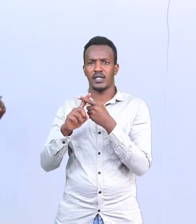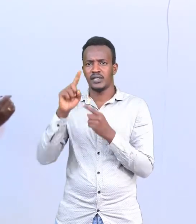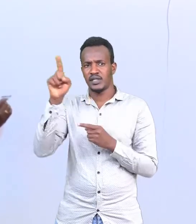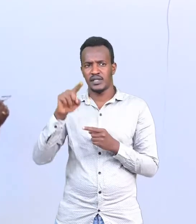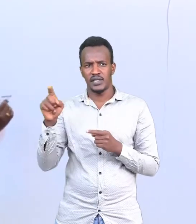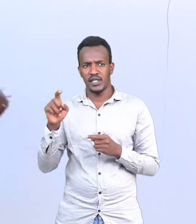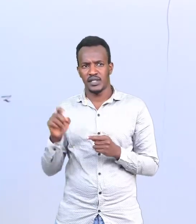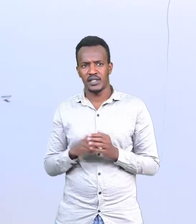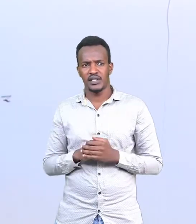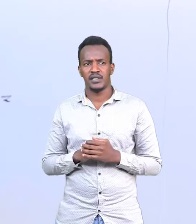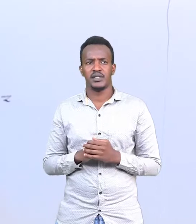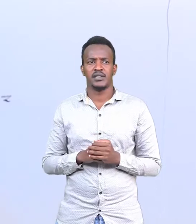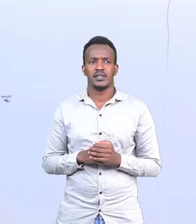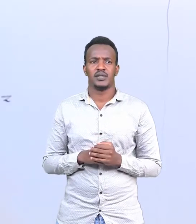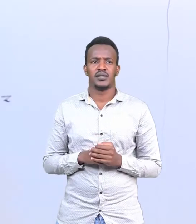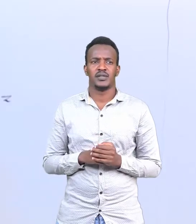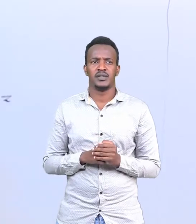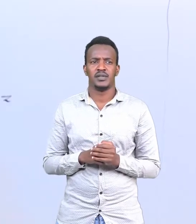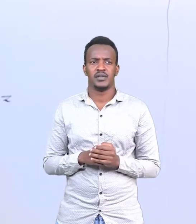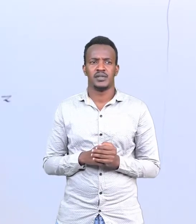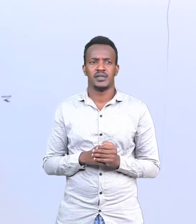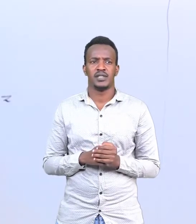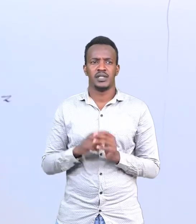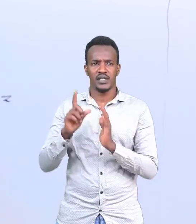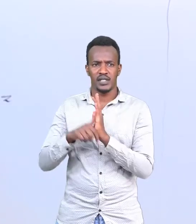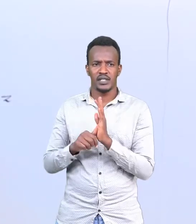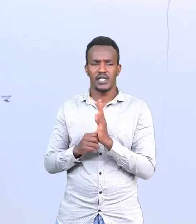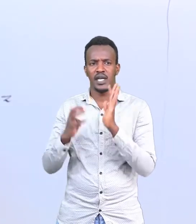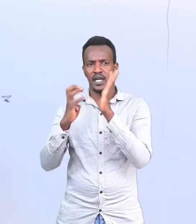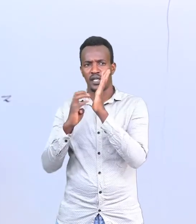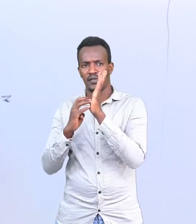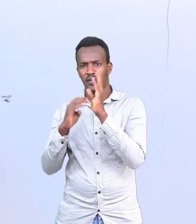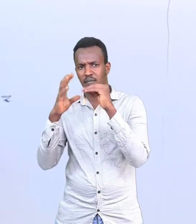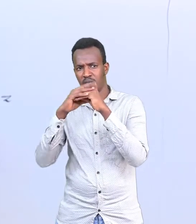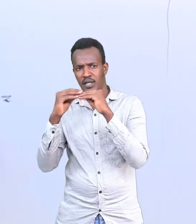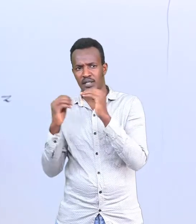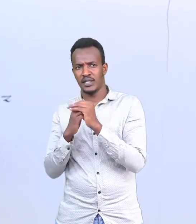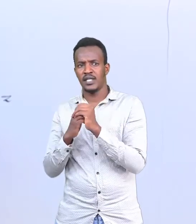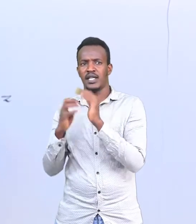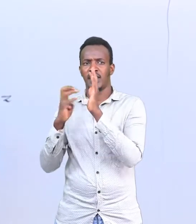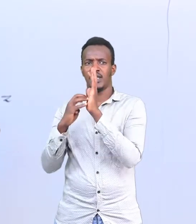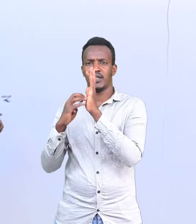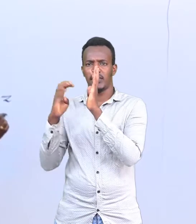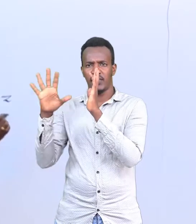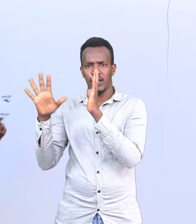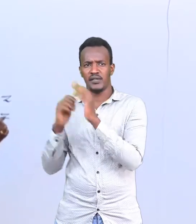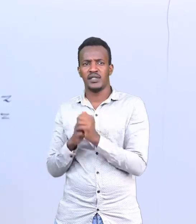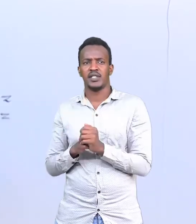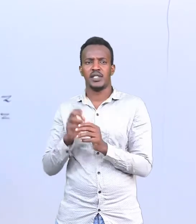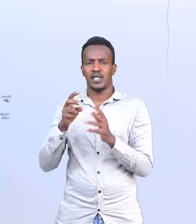taala waa sel waa xarafki aan markaasi aan u baahnaa way kadib 84 minus 85 equal